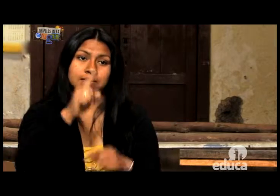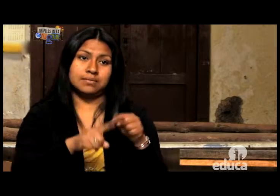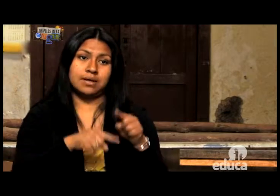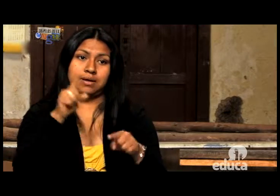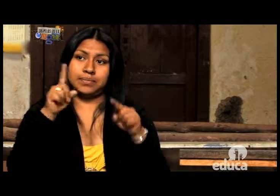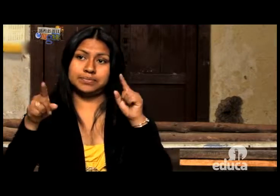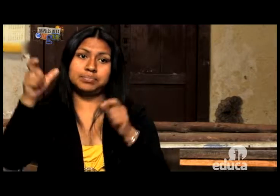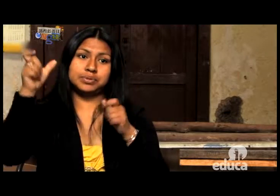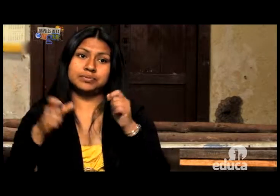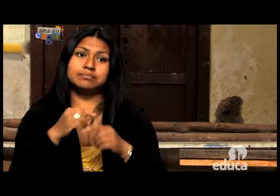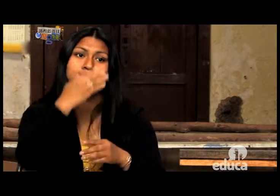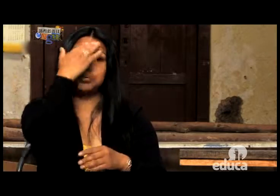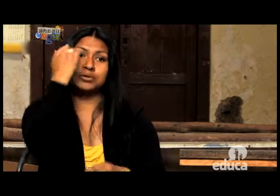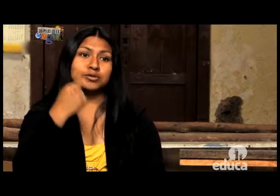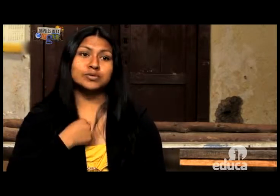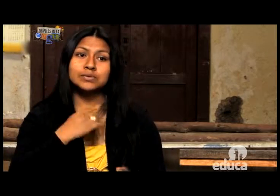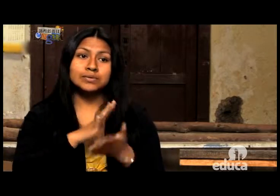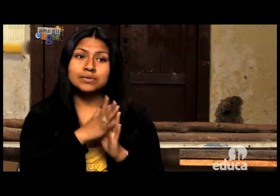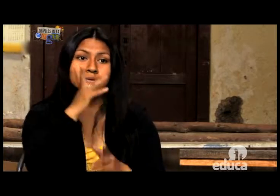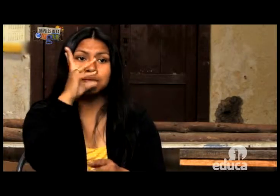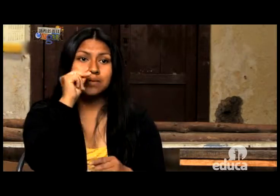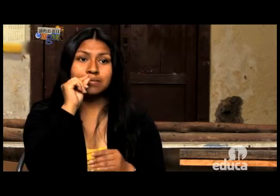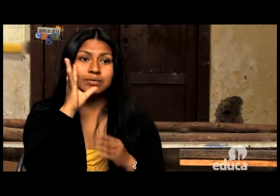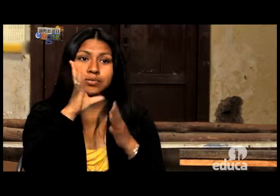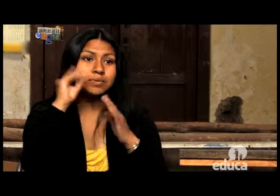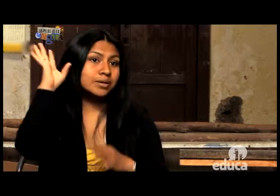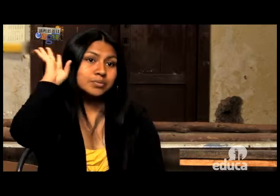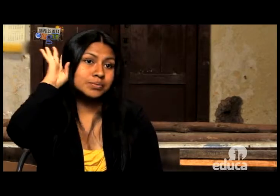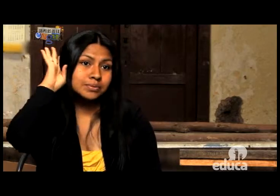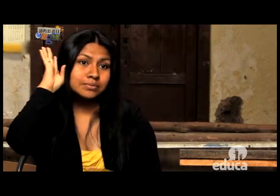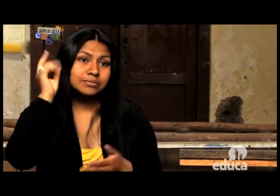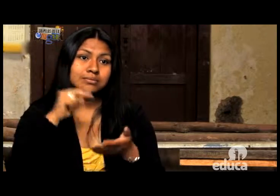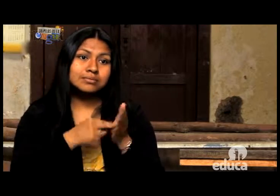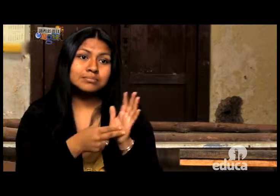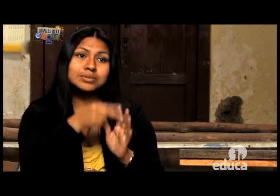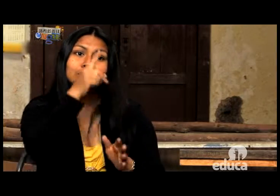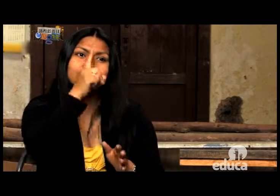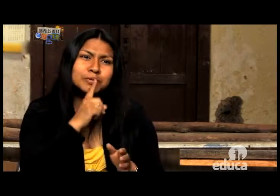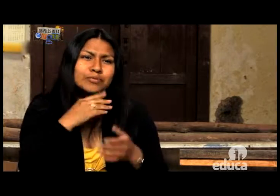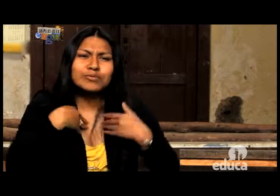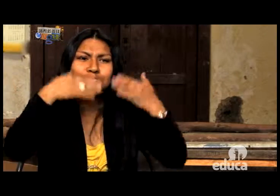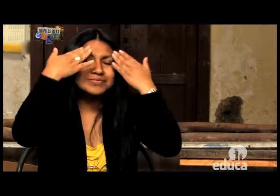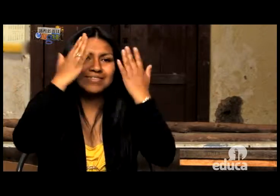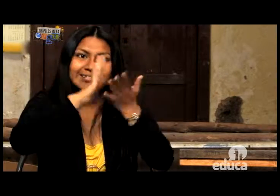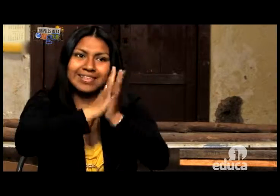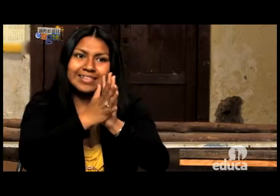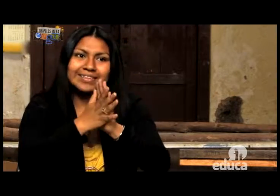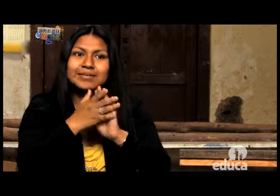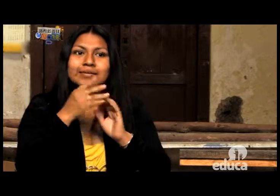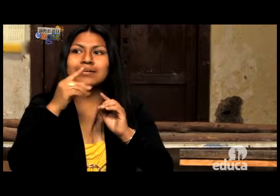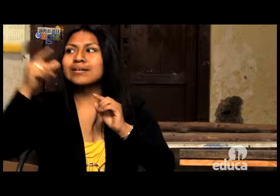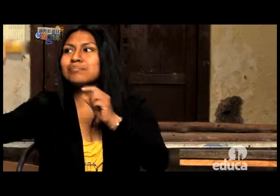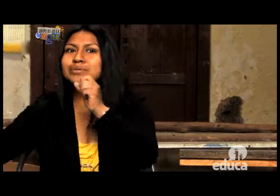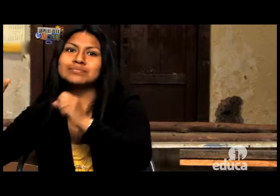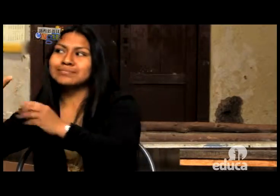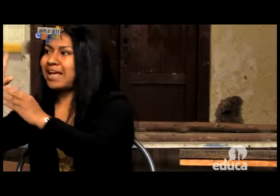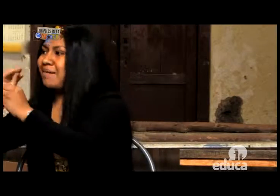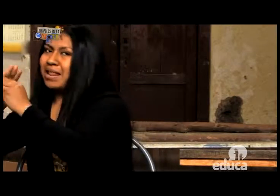Claro que sí. Algunas personas se me burlaban, pero yo no sabía por qué no los escuchaba. Pero entonces otras personas me contaban y